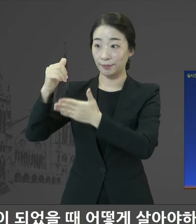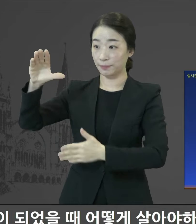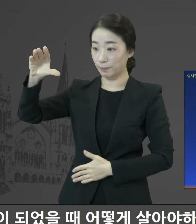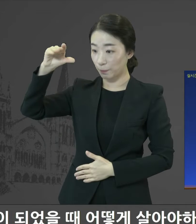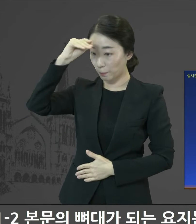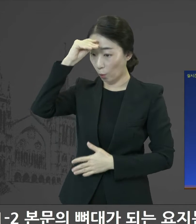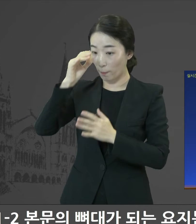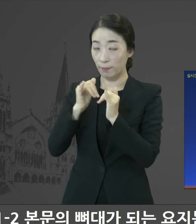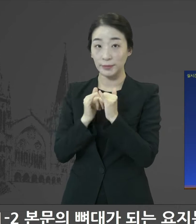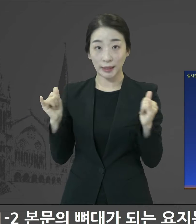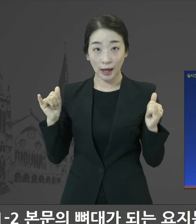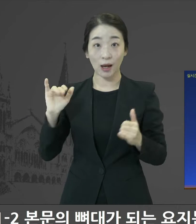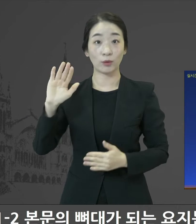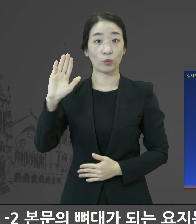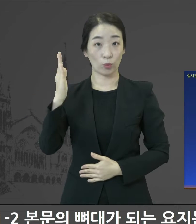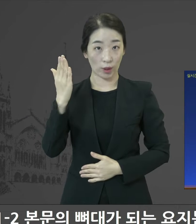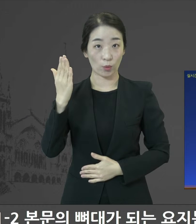자가